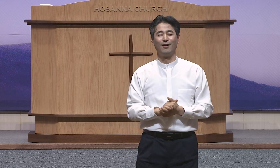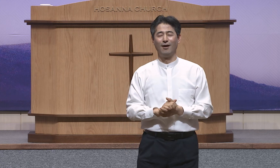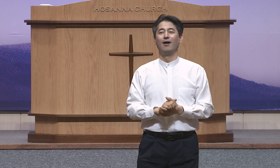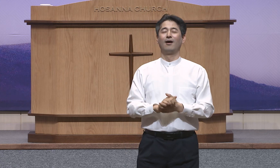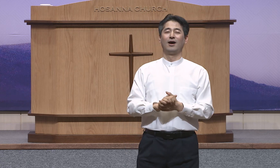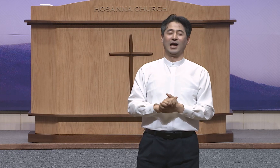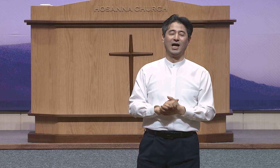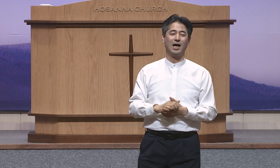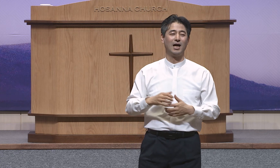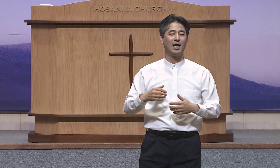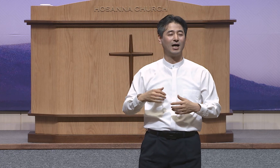하게 되었습니다.